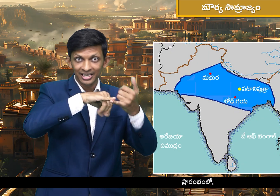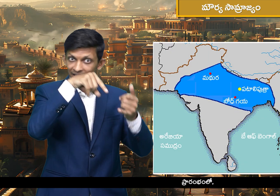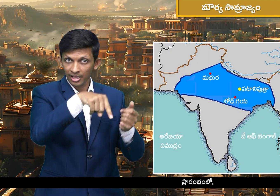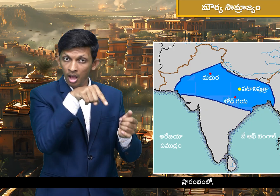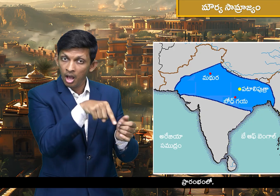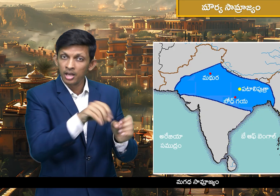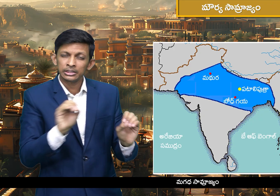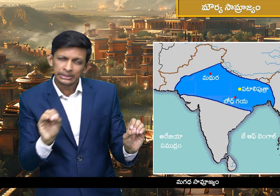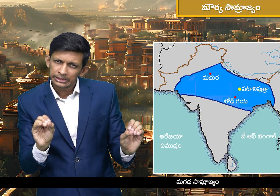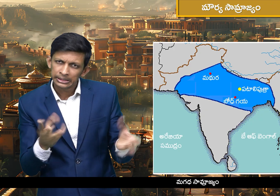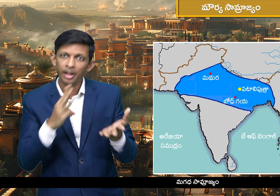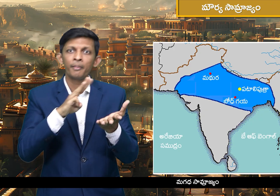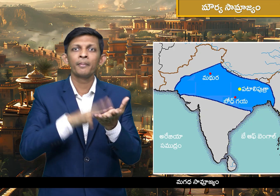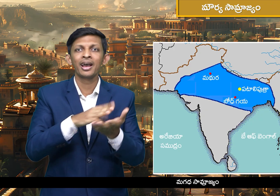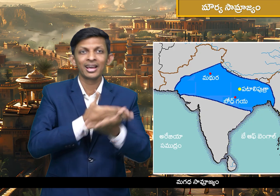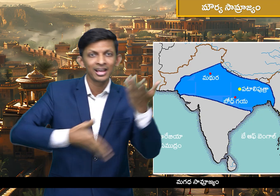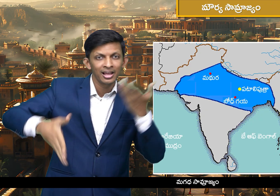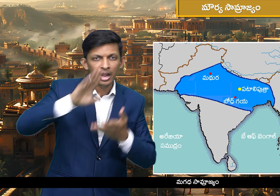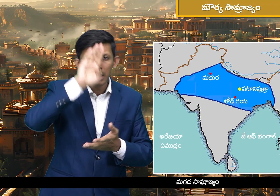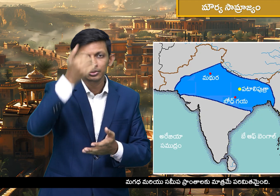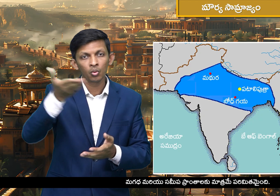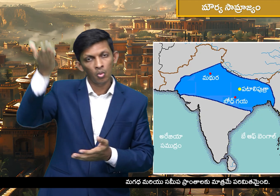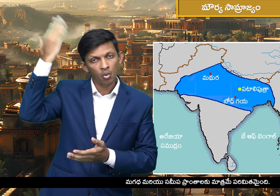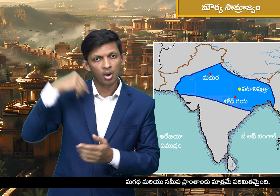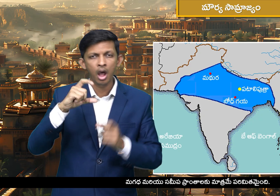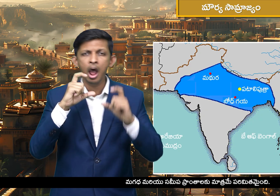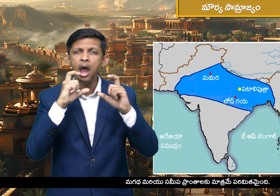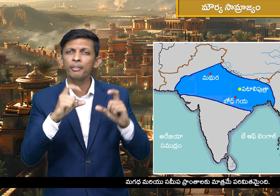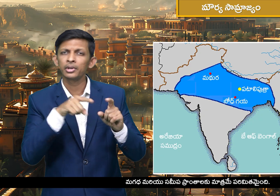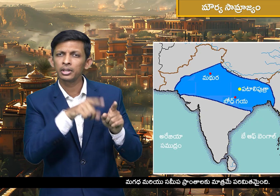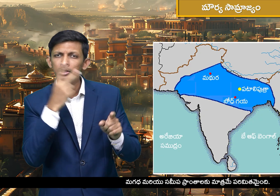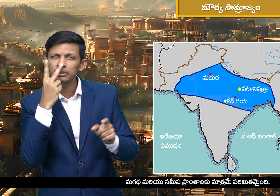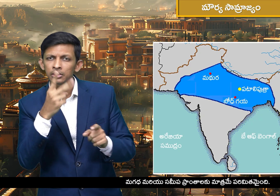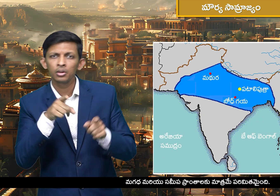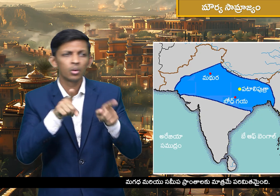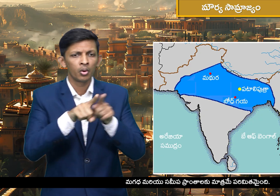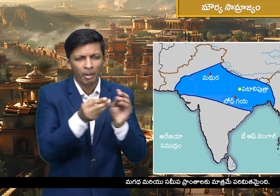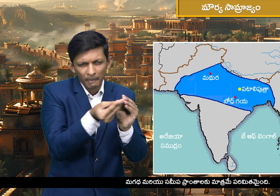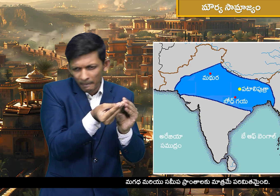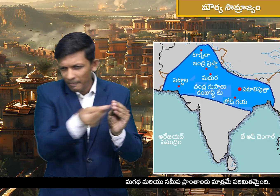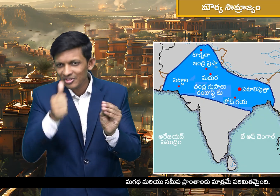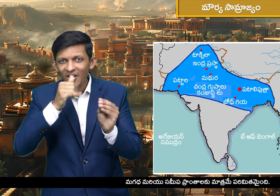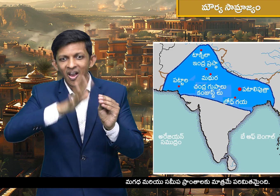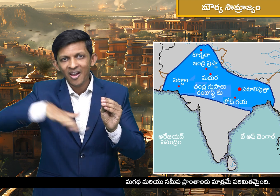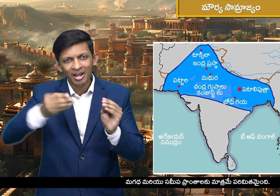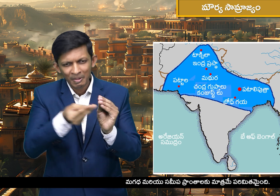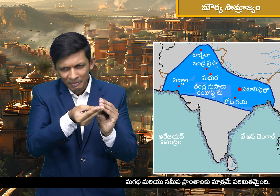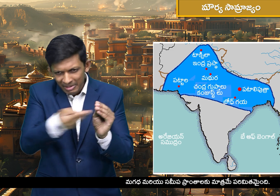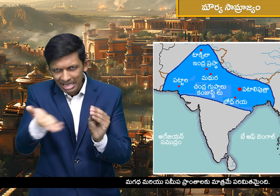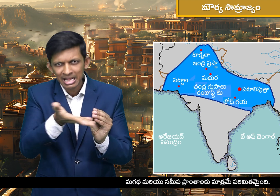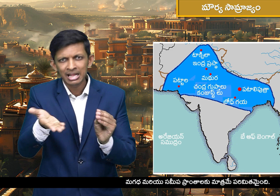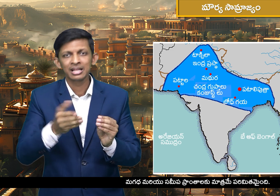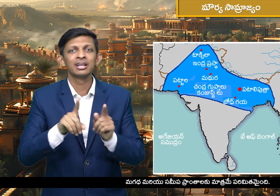ప్రారంభంలో మగధ సామ్రాజ్యం మగధ మరియు సమీప ప్రాంతాలకు మాత్రమే పరిమితమైంది.